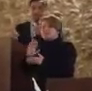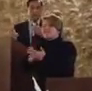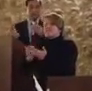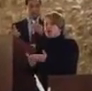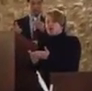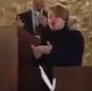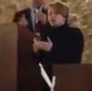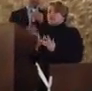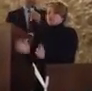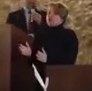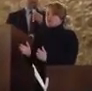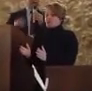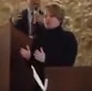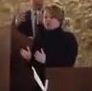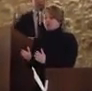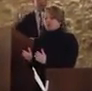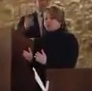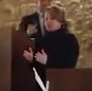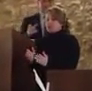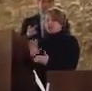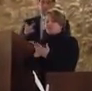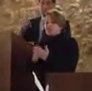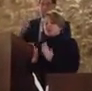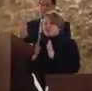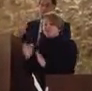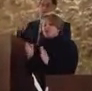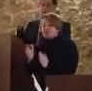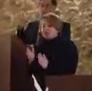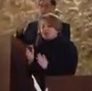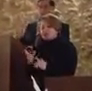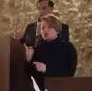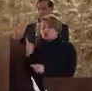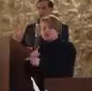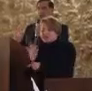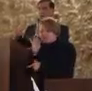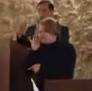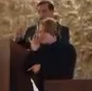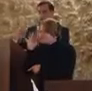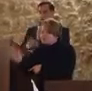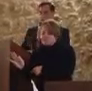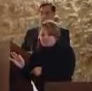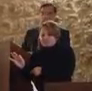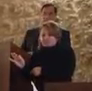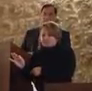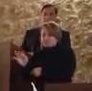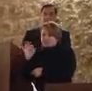del volontariato. E i valori del volontariato possono essere raggiunti se